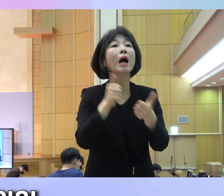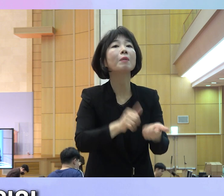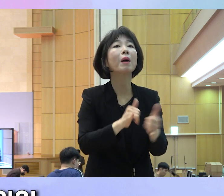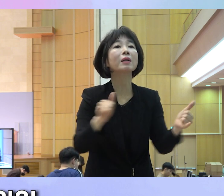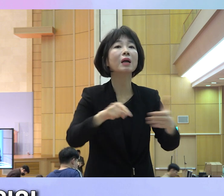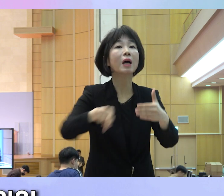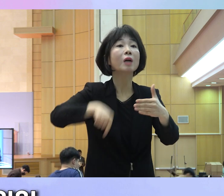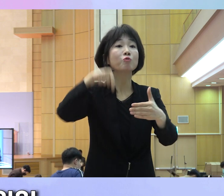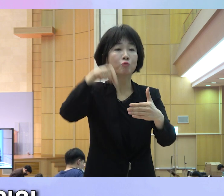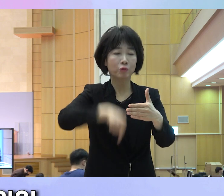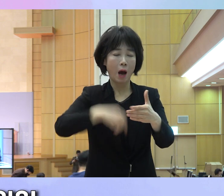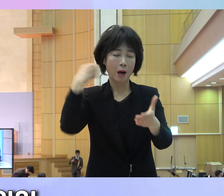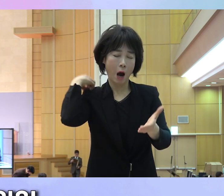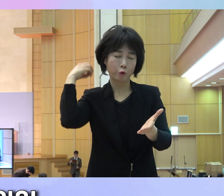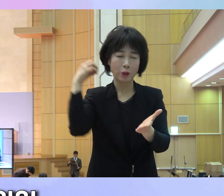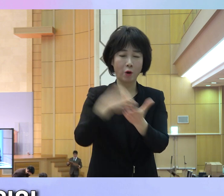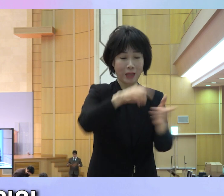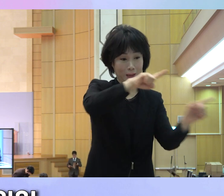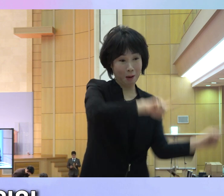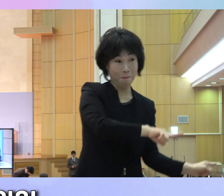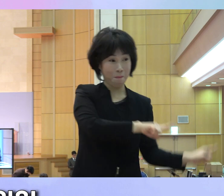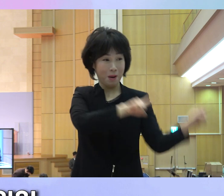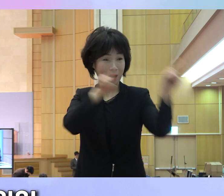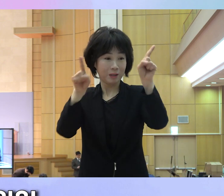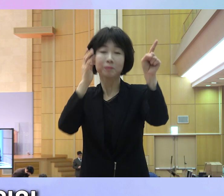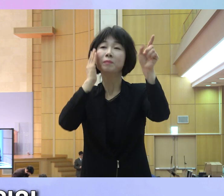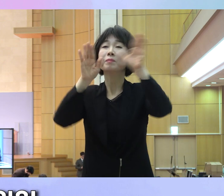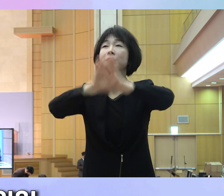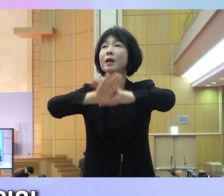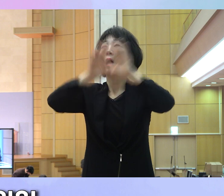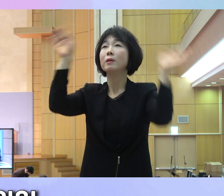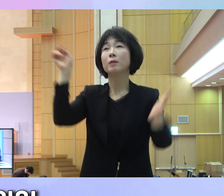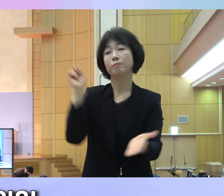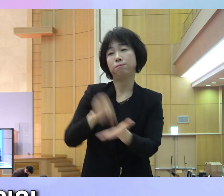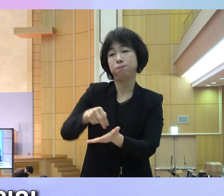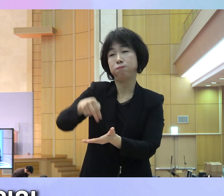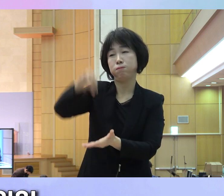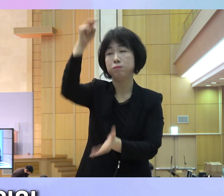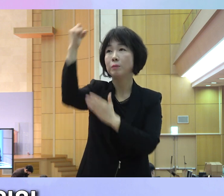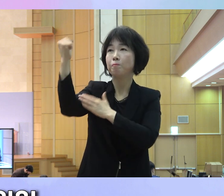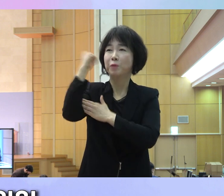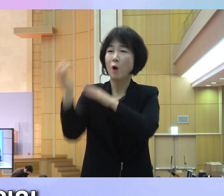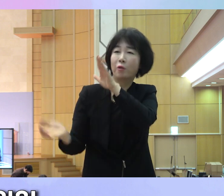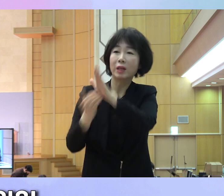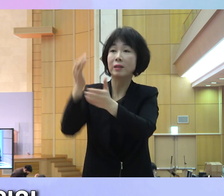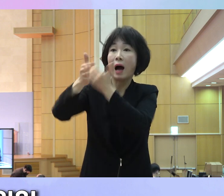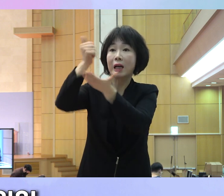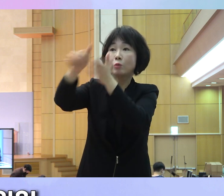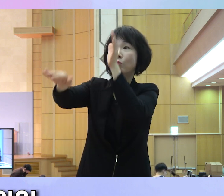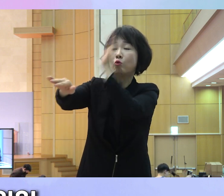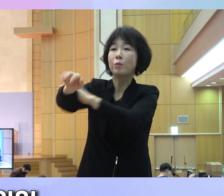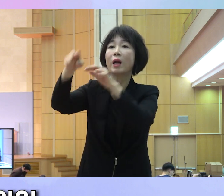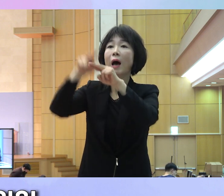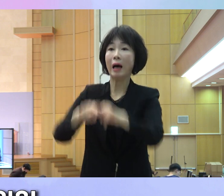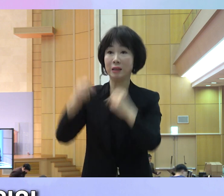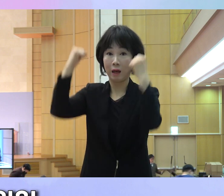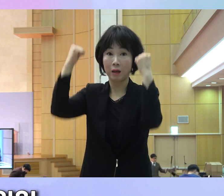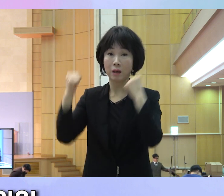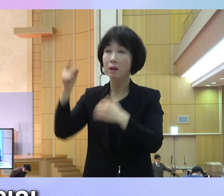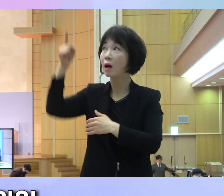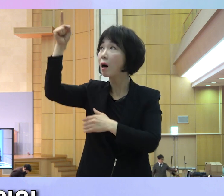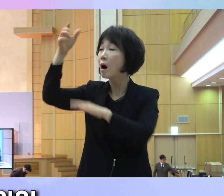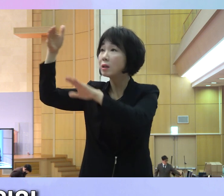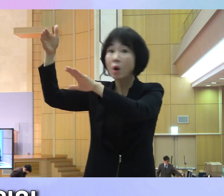장사한 지 사흘 만에 죽은 자 가운데서 다시 살아나시며 하늘에 오르사 전능하신 하나님 우편에